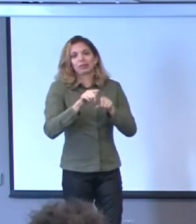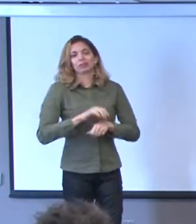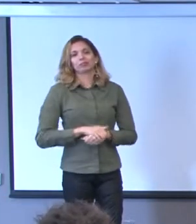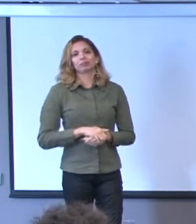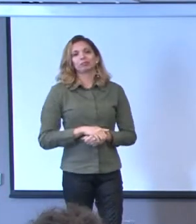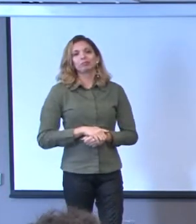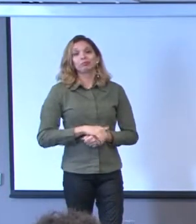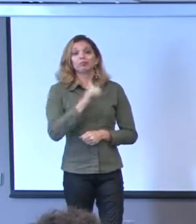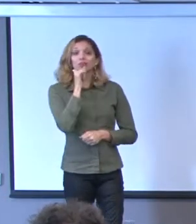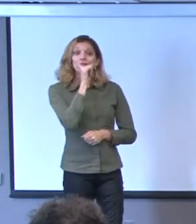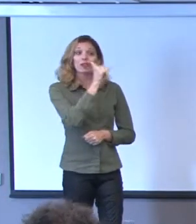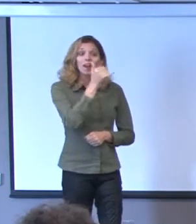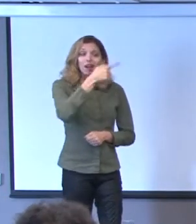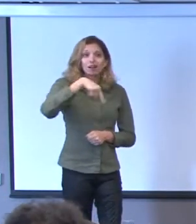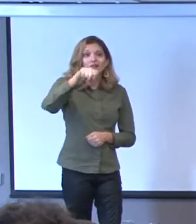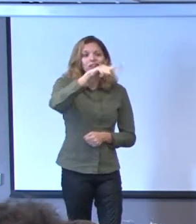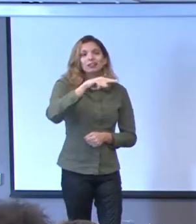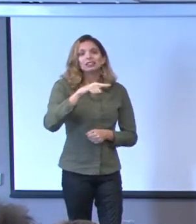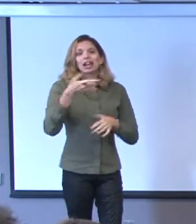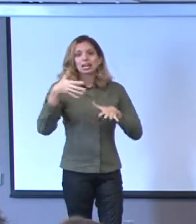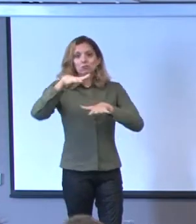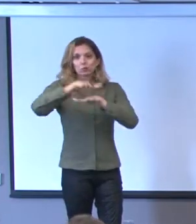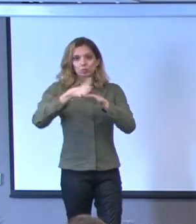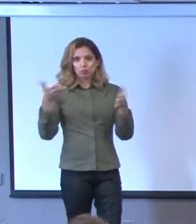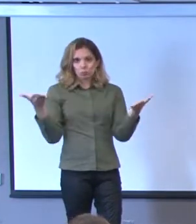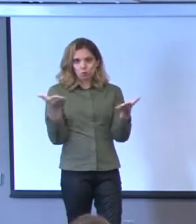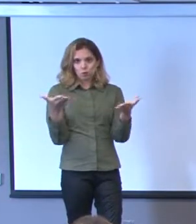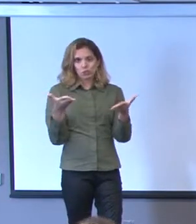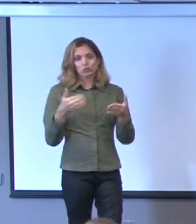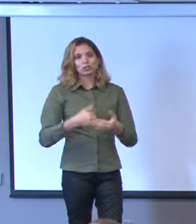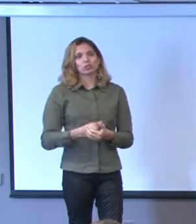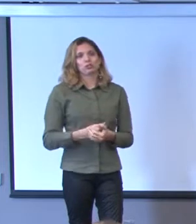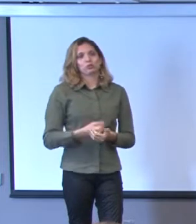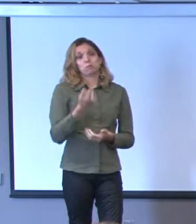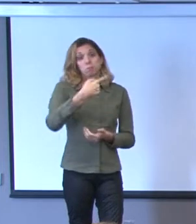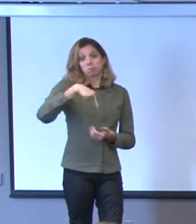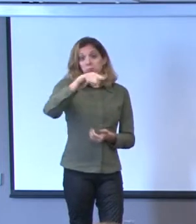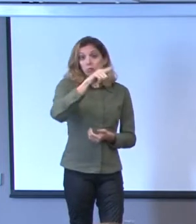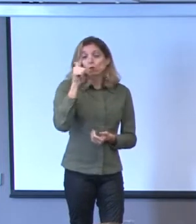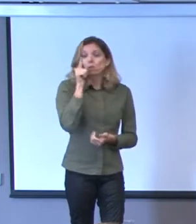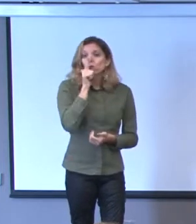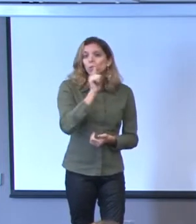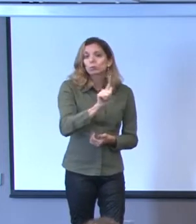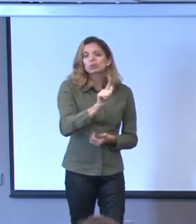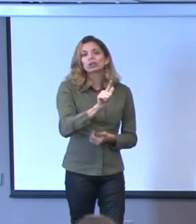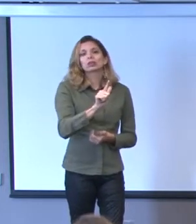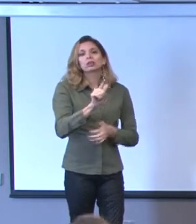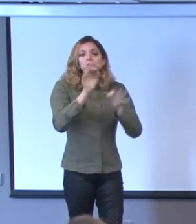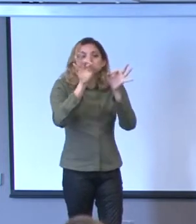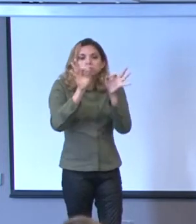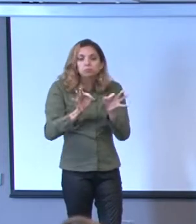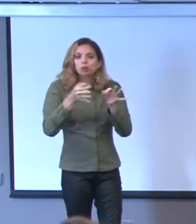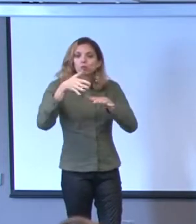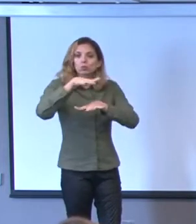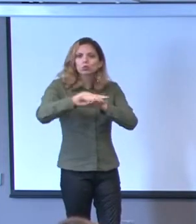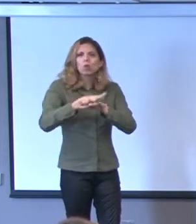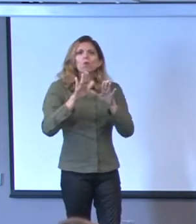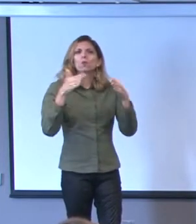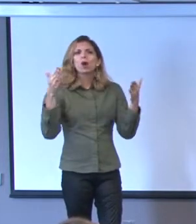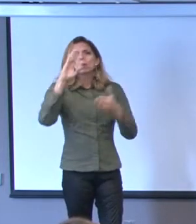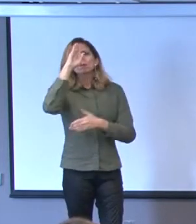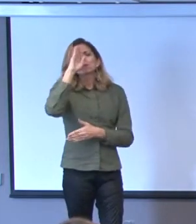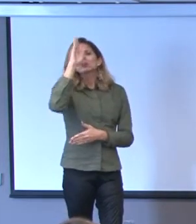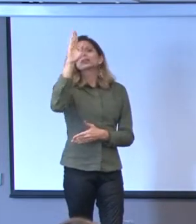e dizer, entender para eles assim, que a inclusão hoje, né, para você conseguir colocar ela, qual é o